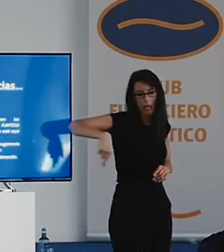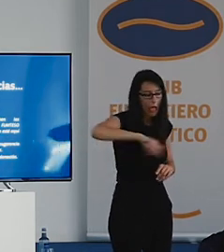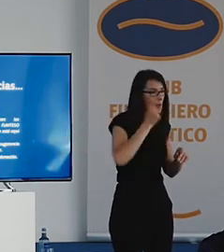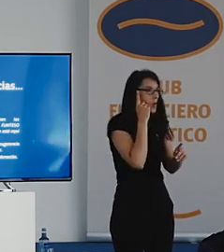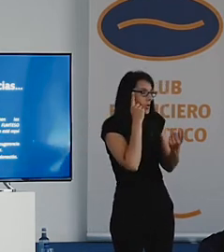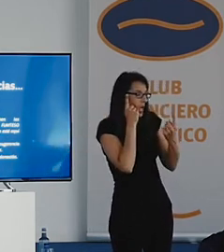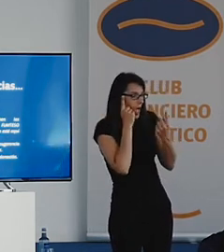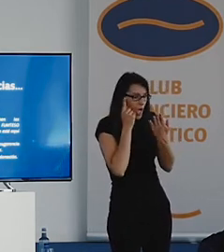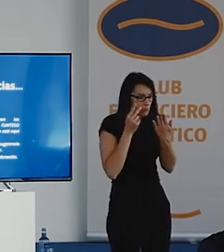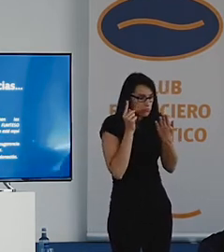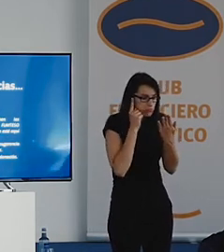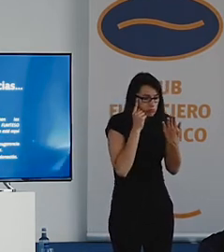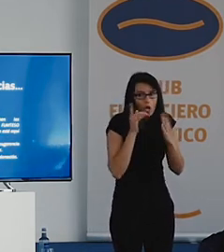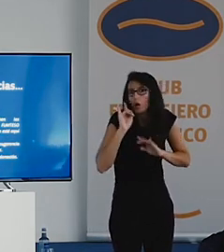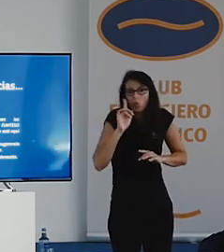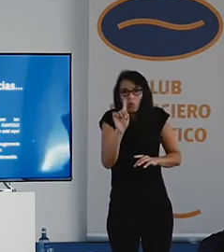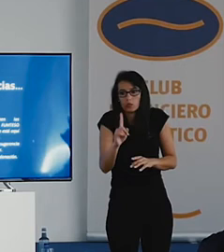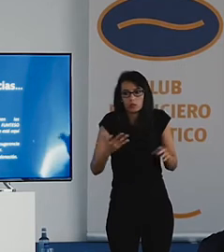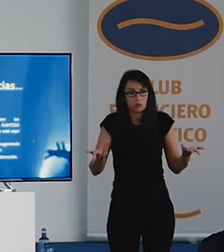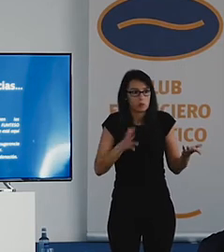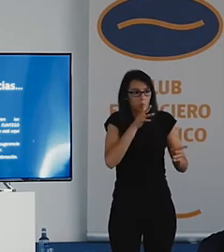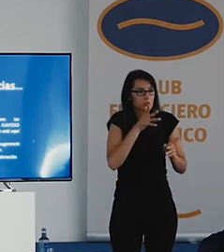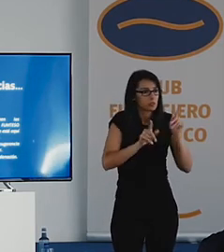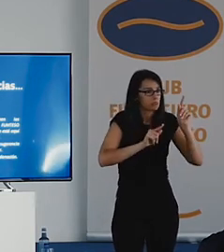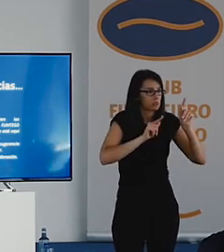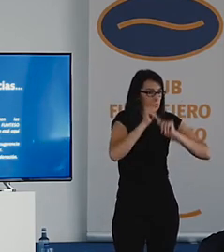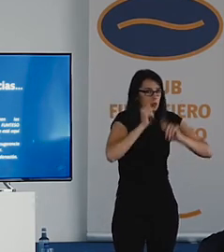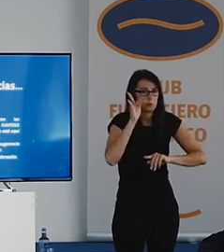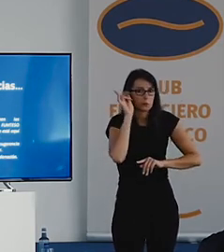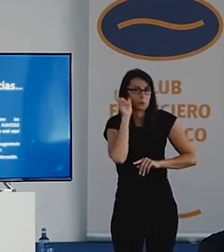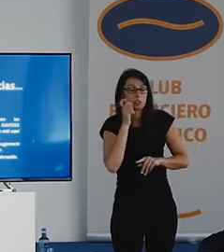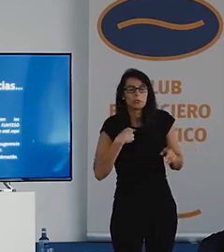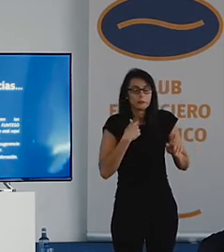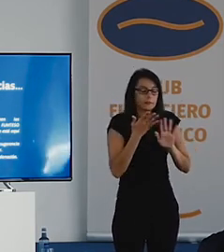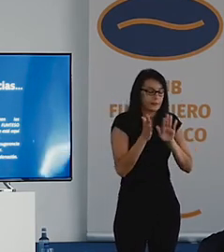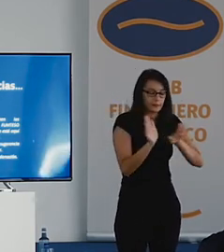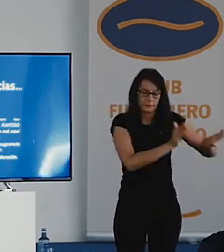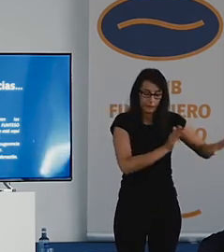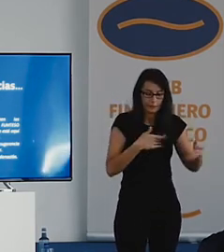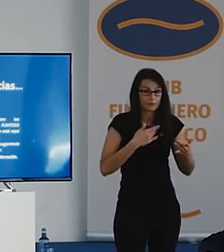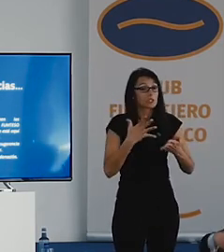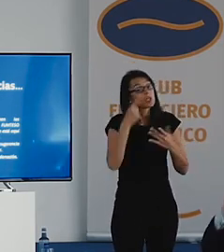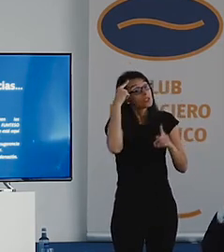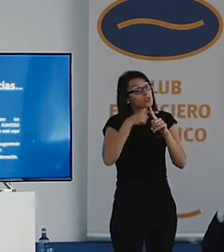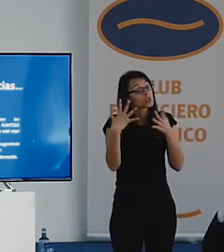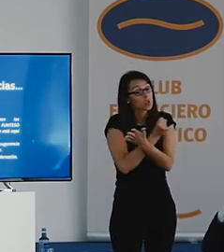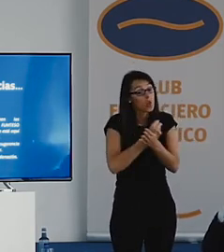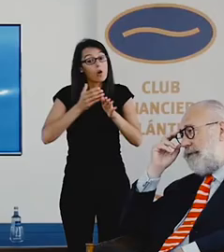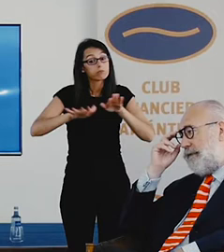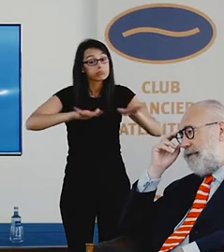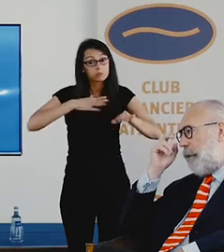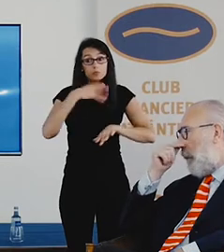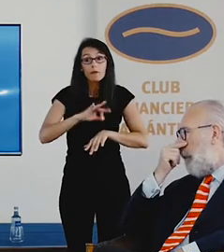teléfono. Pero no hace ruido. Si una de las cosas que quitan los eléctricos es la contaminación acústica. Pero bueno, no me pierdo en disquisiciones. Para que todo ande se necesita algún tipo de